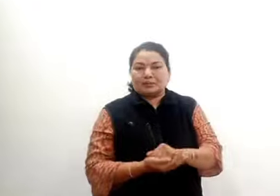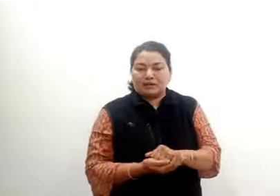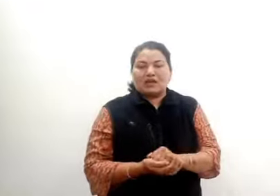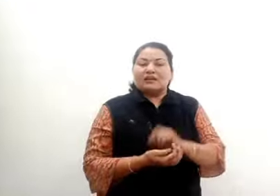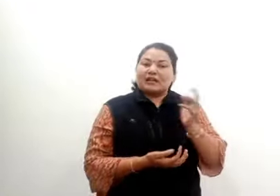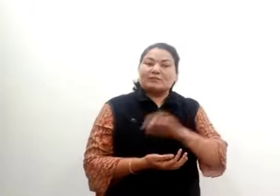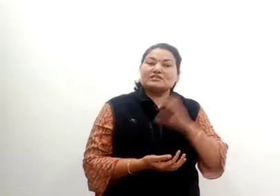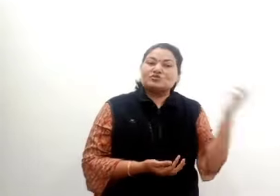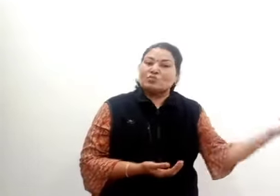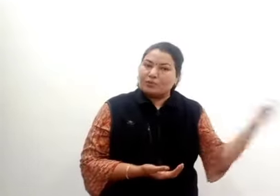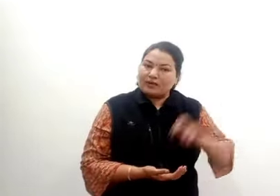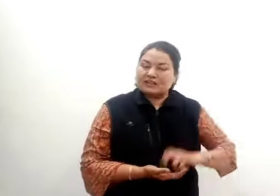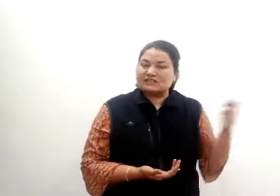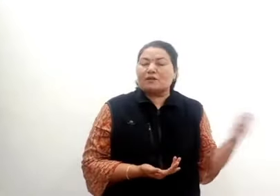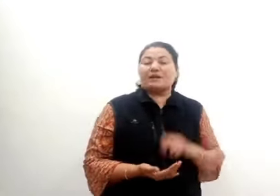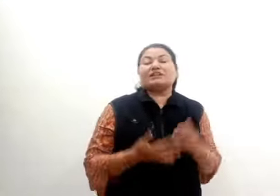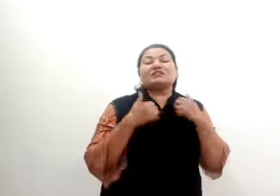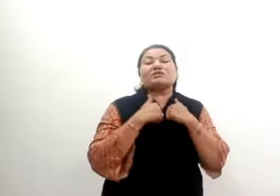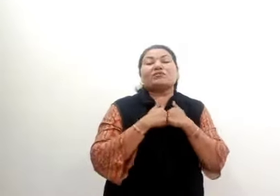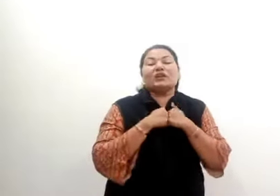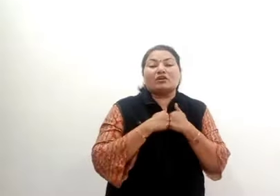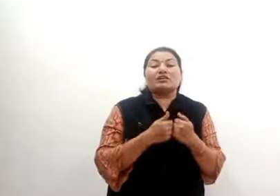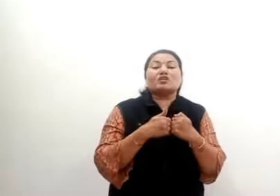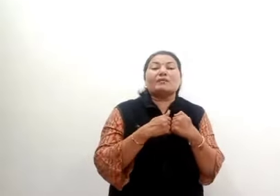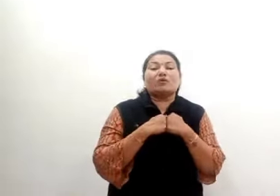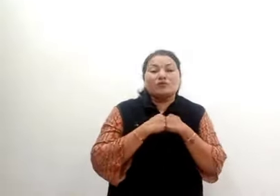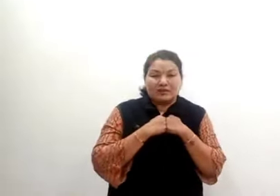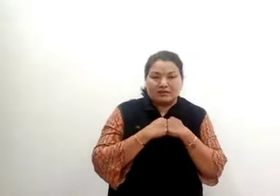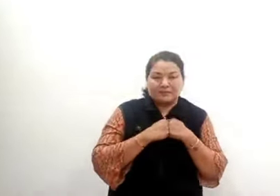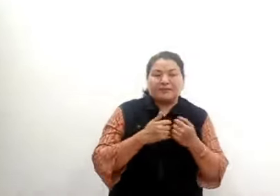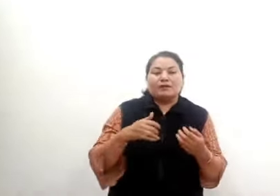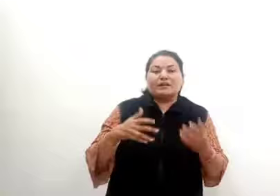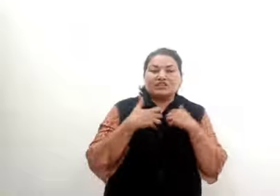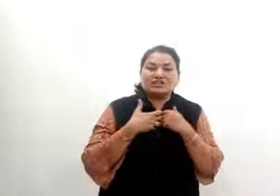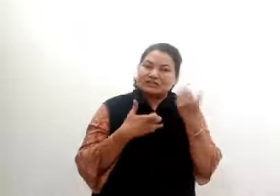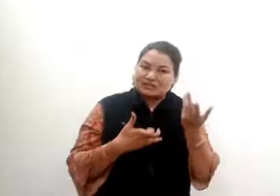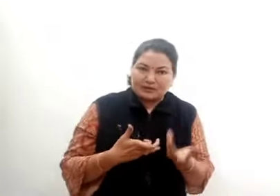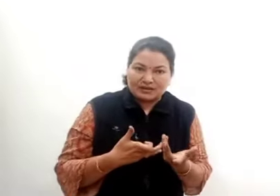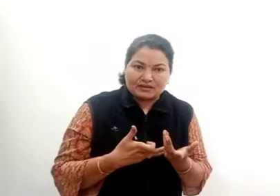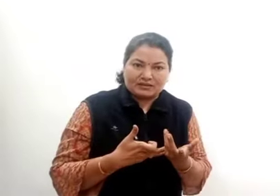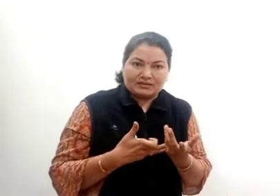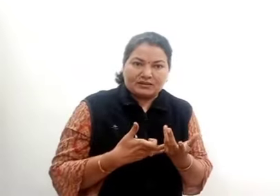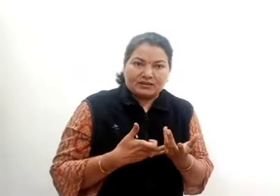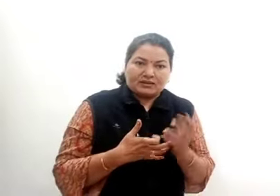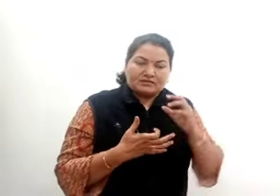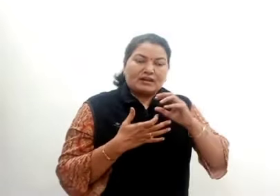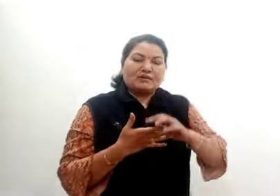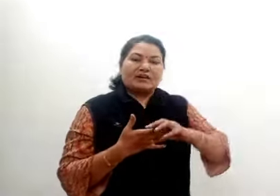me, that means this movement is done, but it is will, it is on my own will. माझी इच्छा असेल तर मी करणार. मला